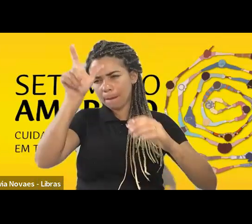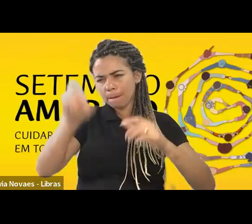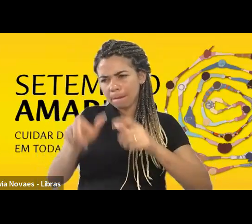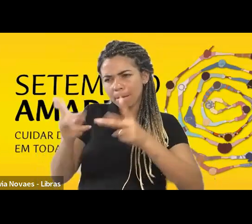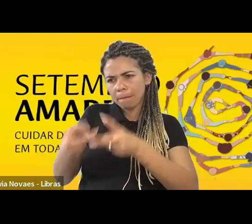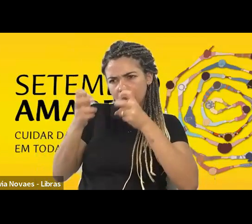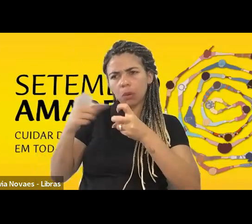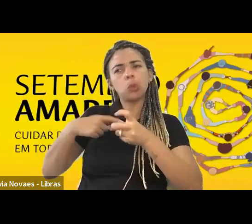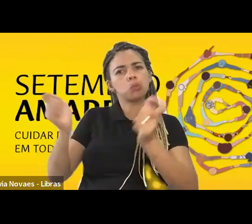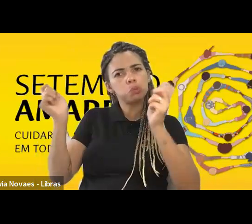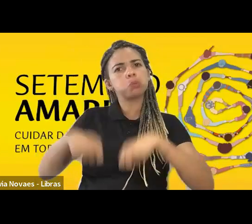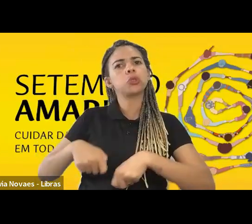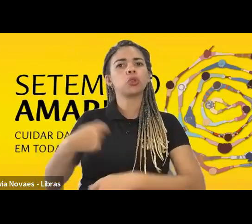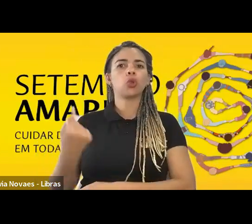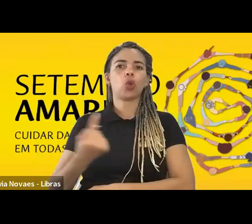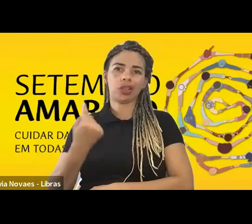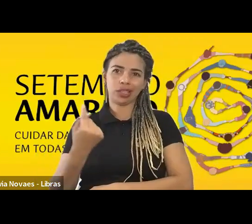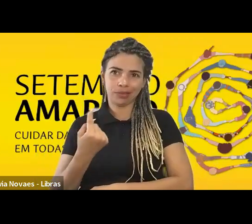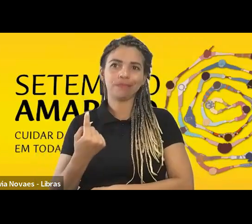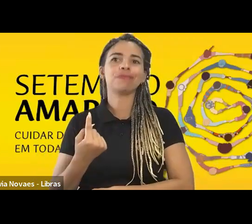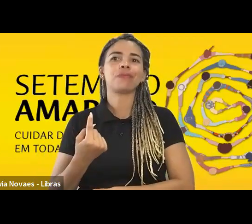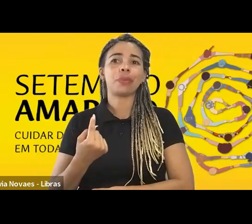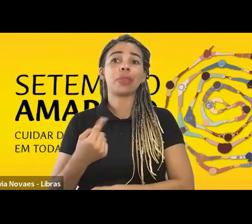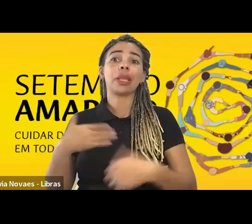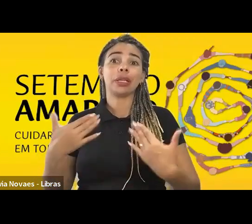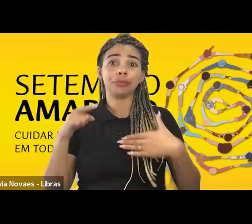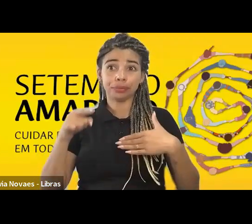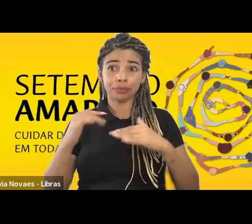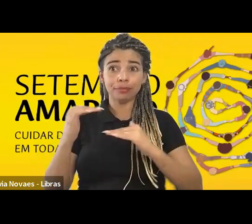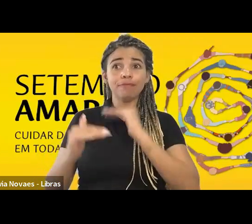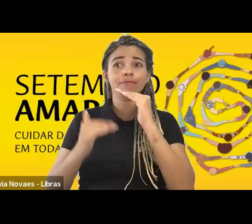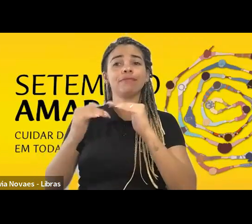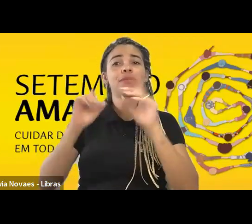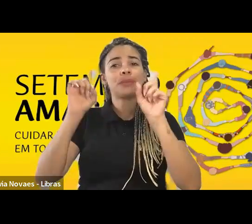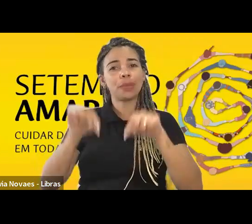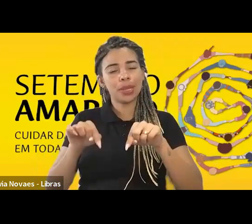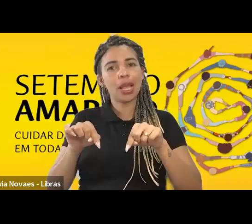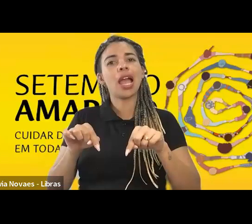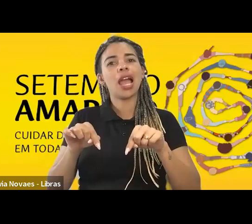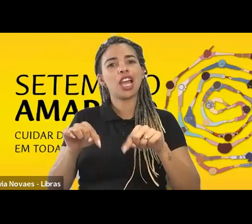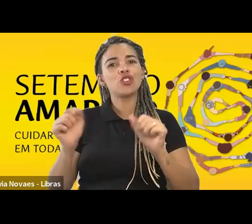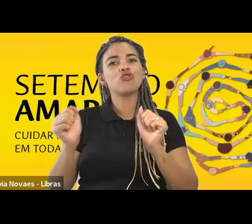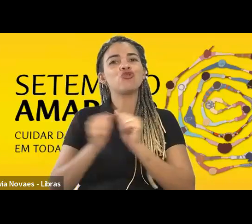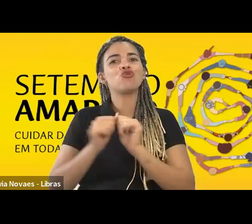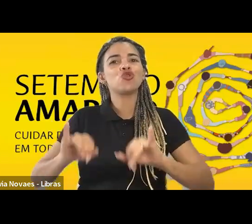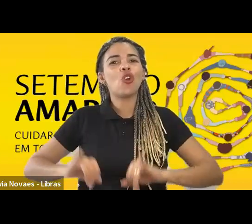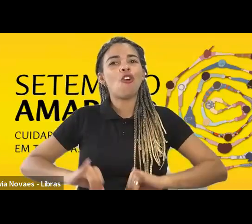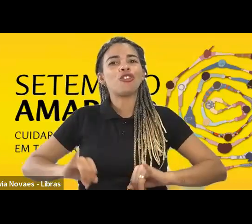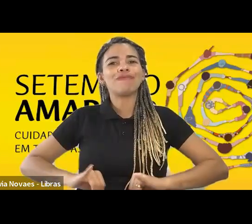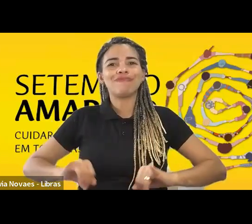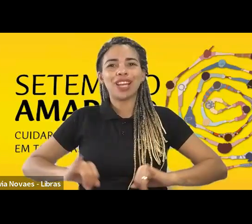capaz e assim por diante. Esse processo também vem acompanhado de um sofrimento